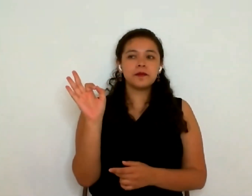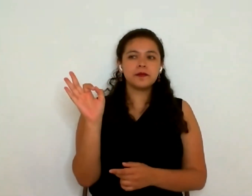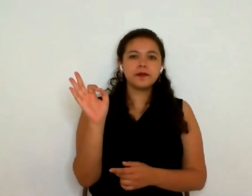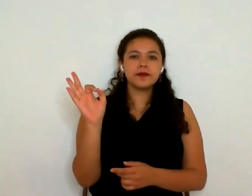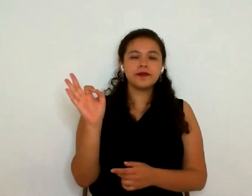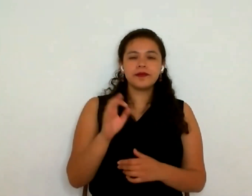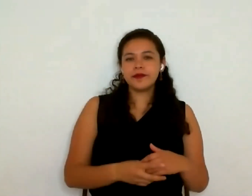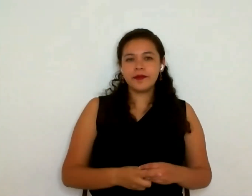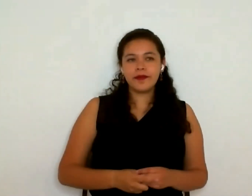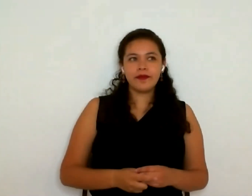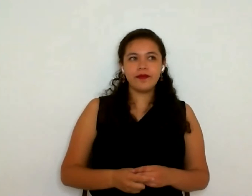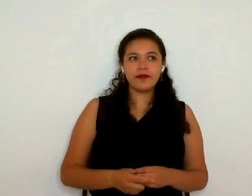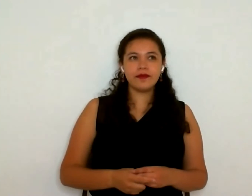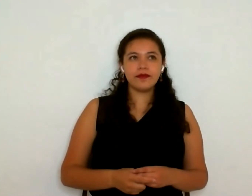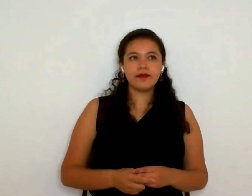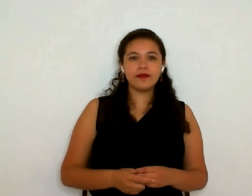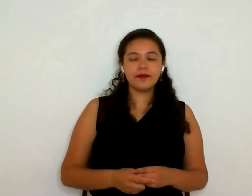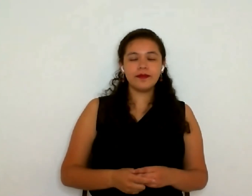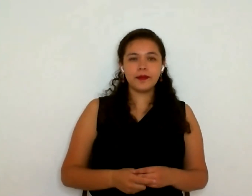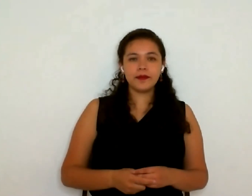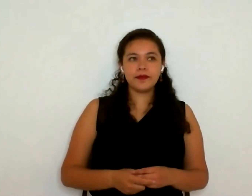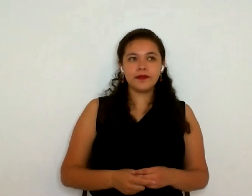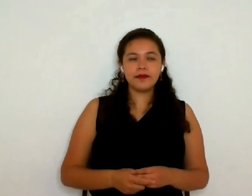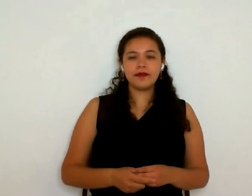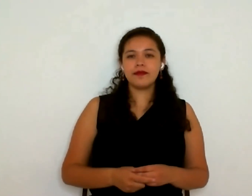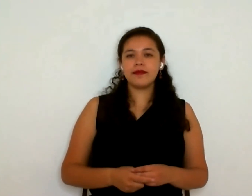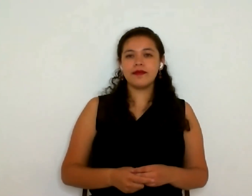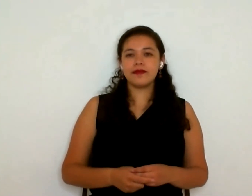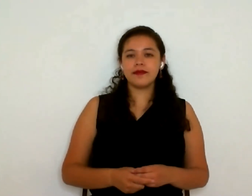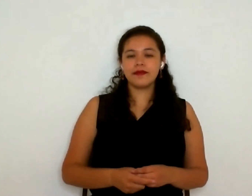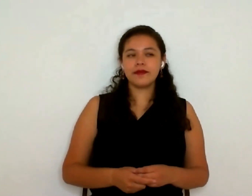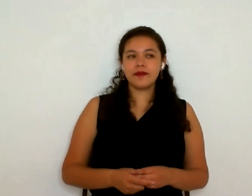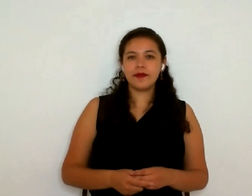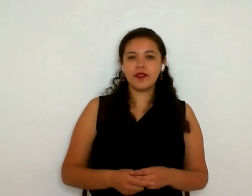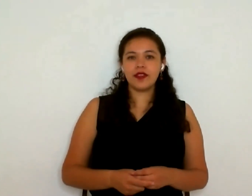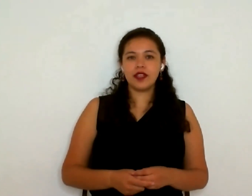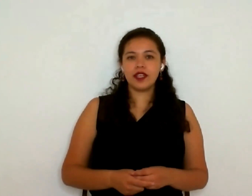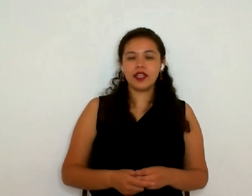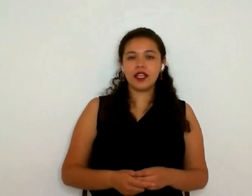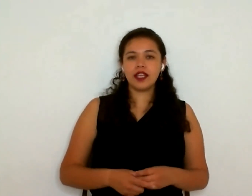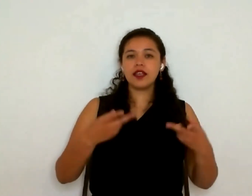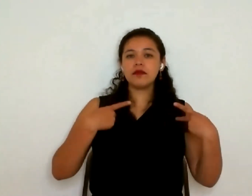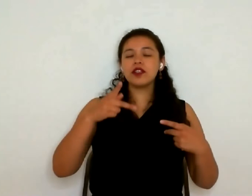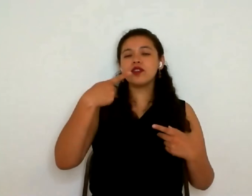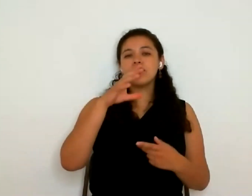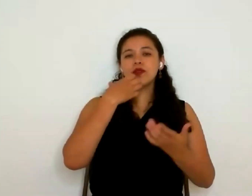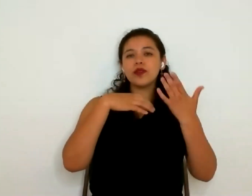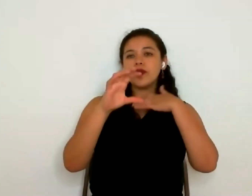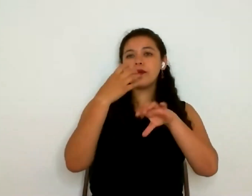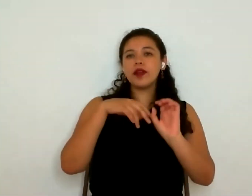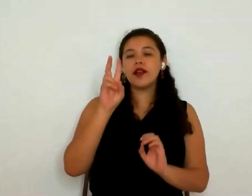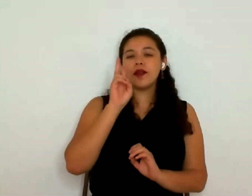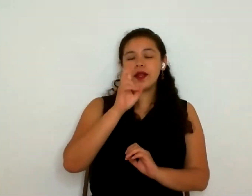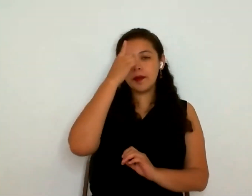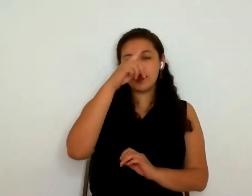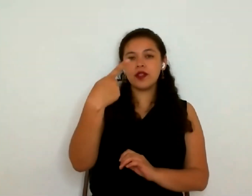que pudiéramos ver cuáles son los comentarios de algunas de ustedes para saber cuál